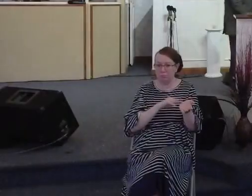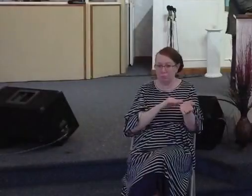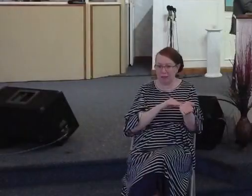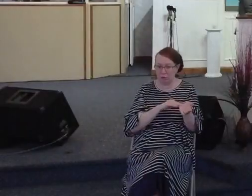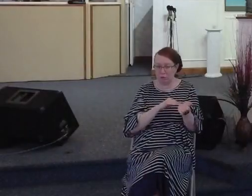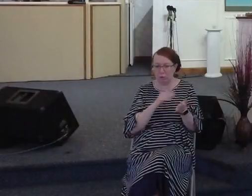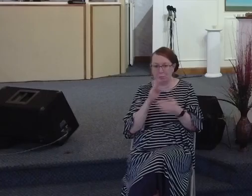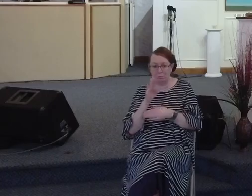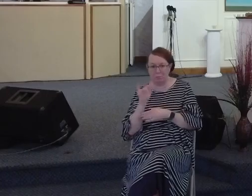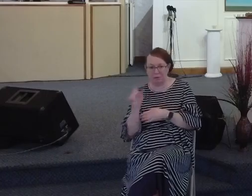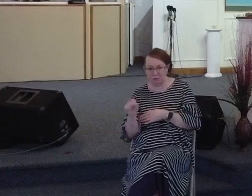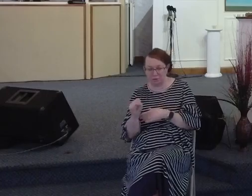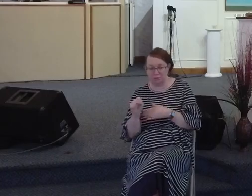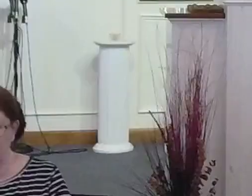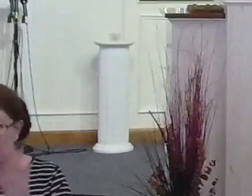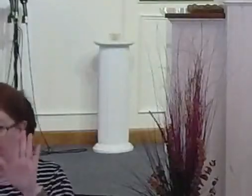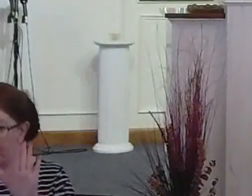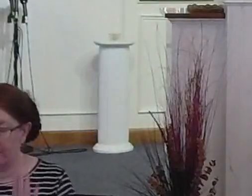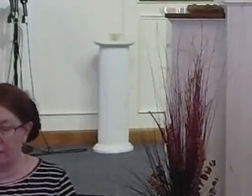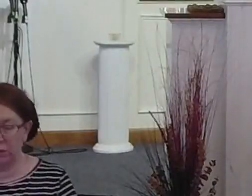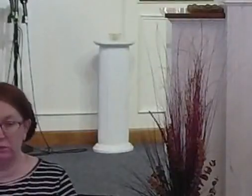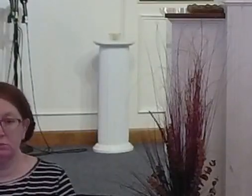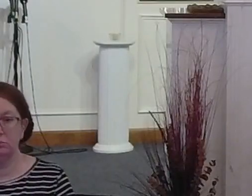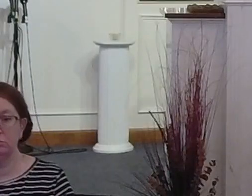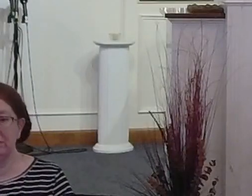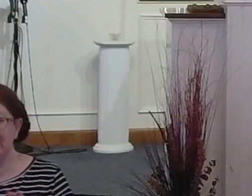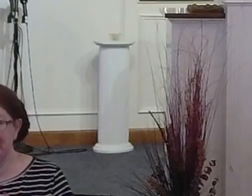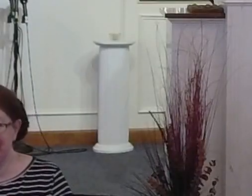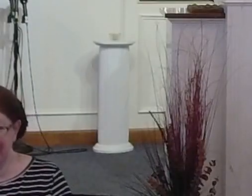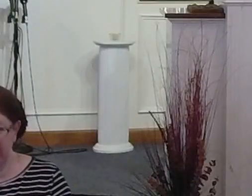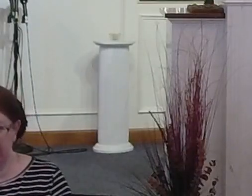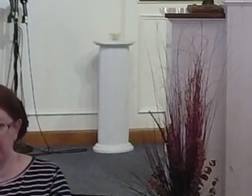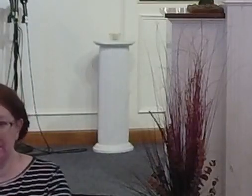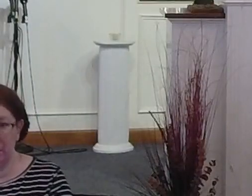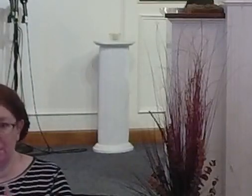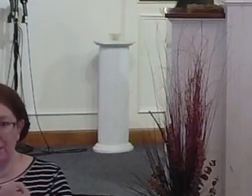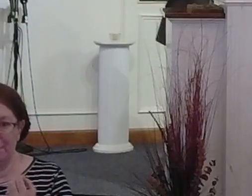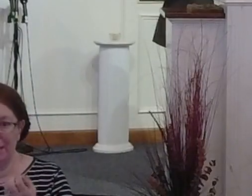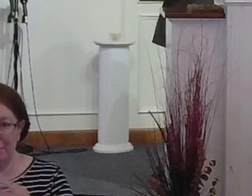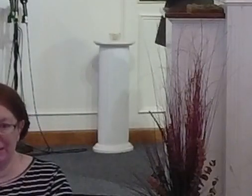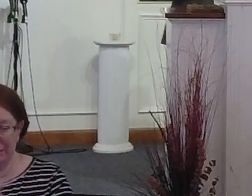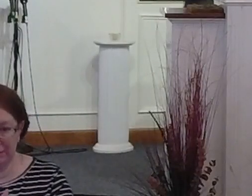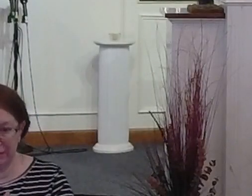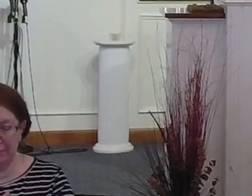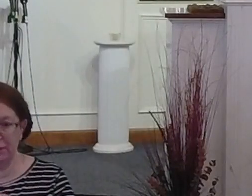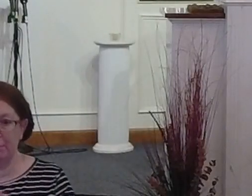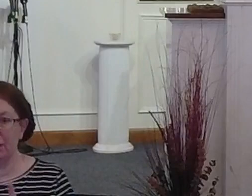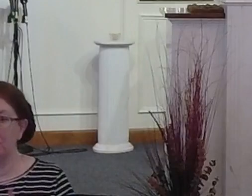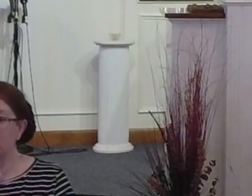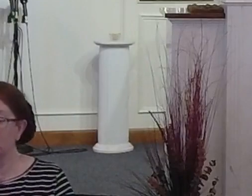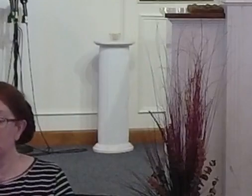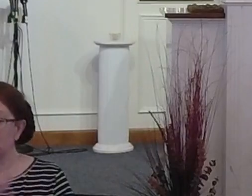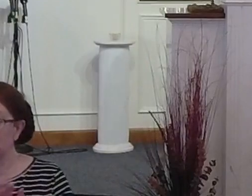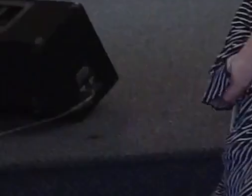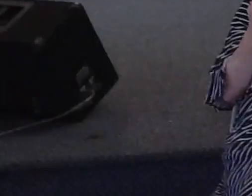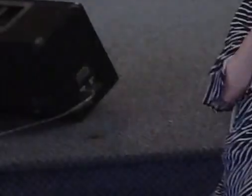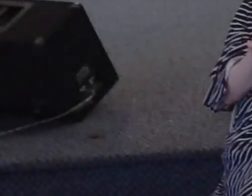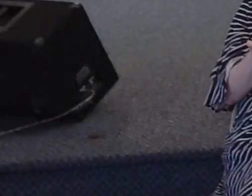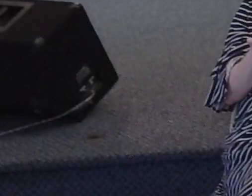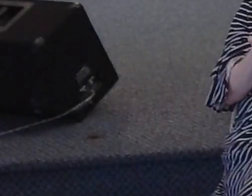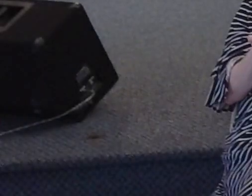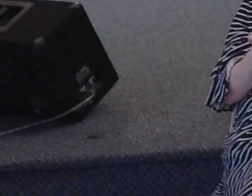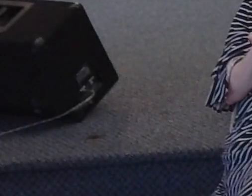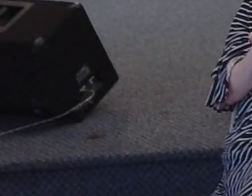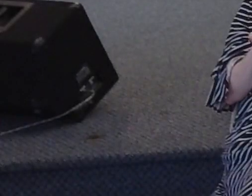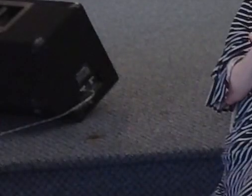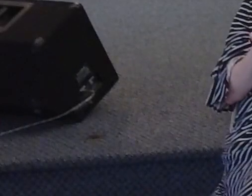pagar nuestras facturas médicas y todo eso es maravilloso y Él lo ha hecho. Lo ha hecho muchas veces, pero la